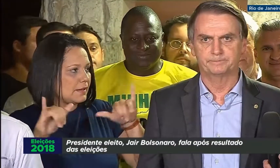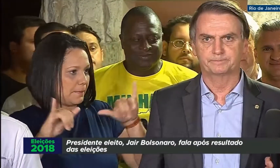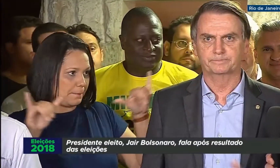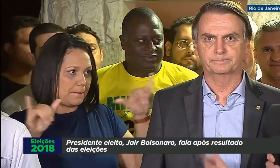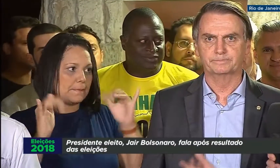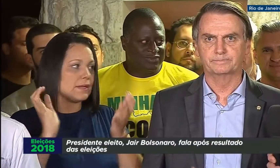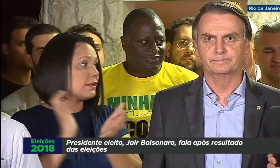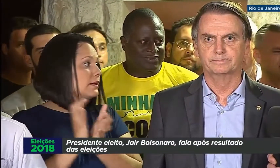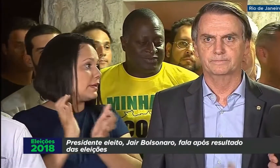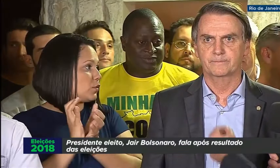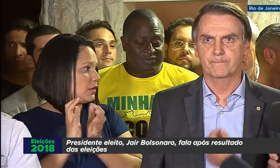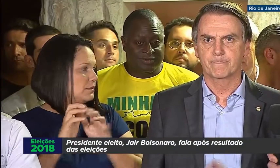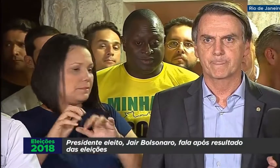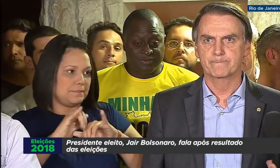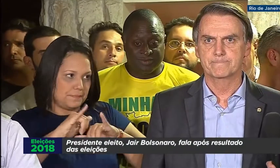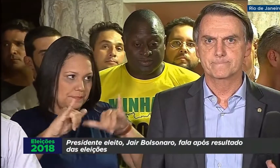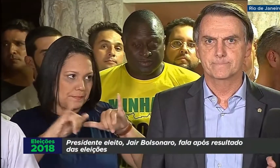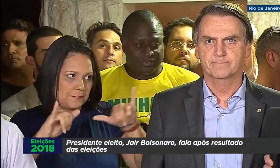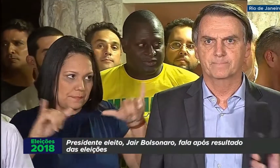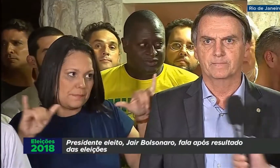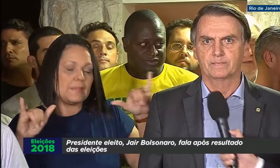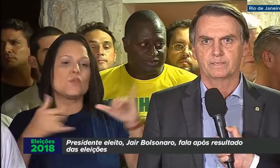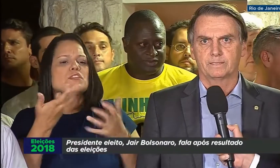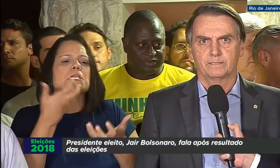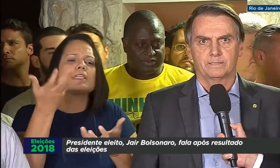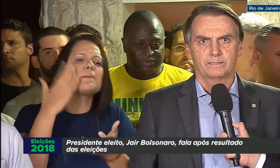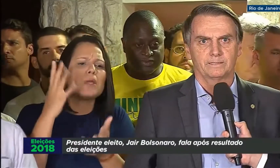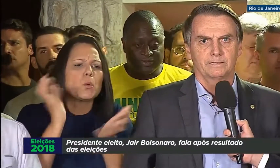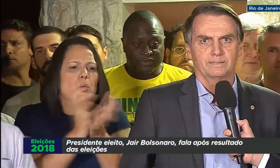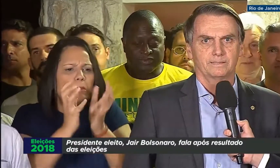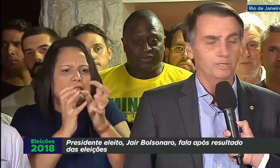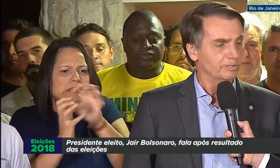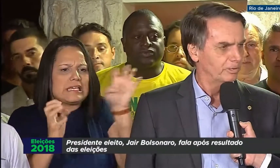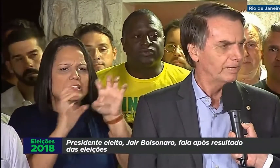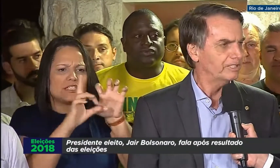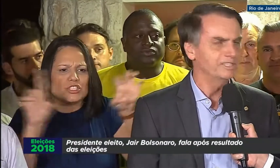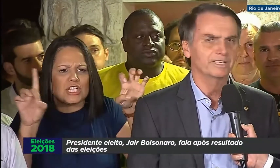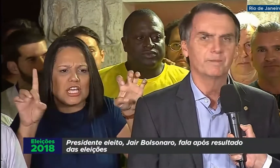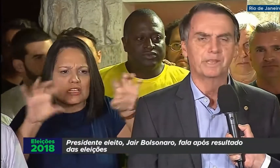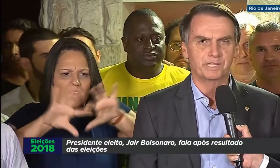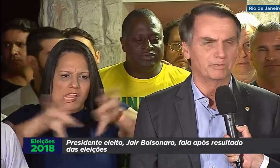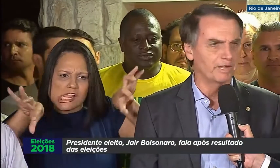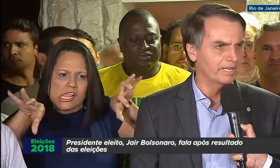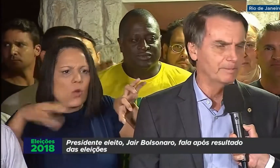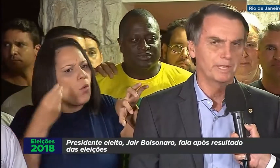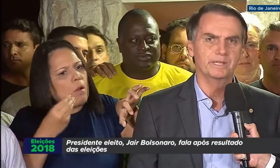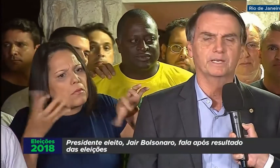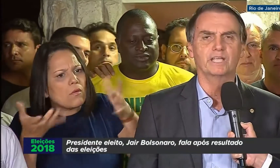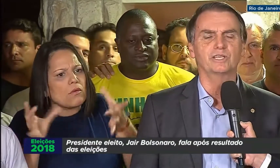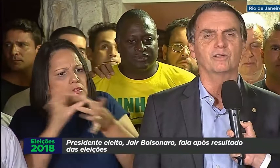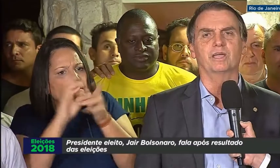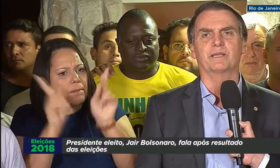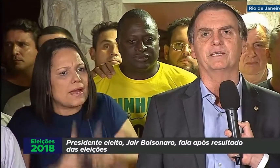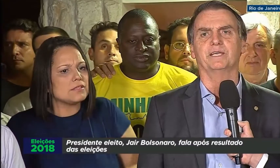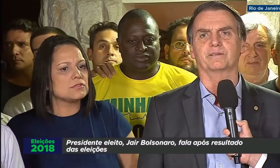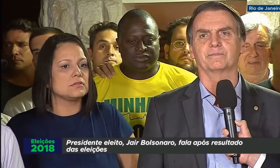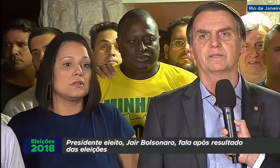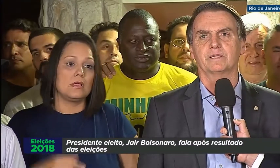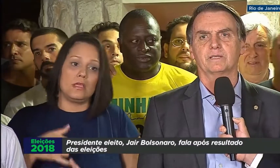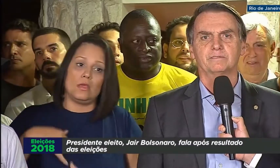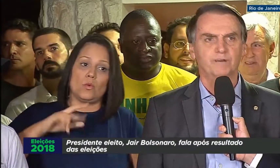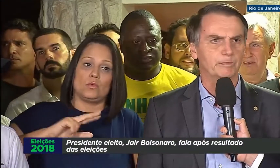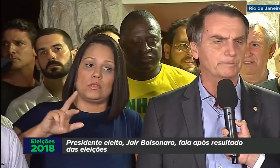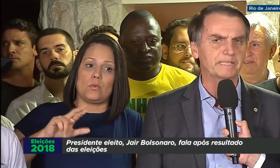os eleitores. Que palavras o senhor daria agora para pacificar o país? Não sou o Caxias, mas sigo o exemplo desse grande herói